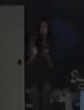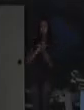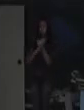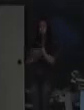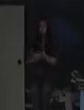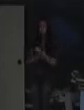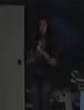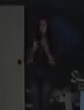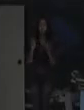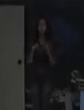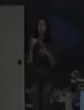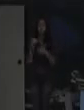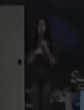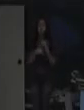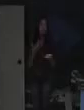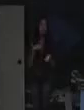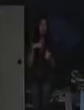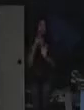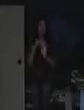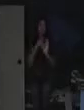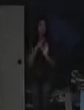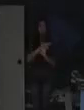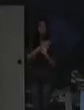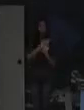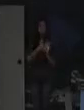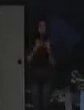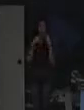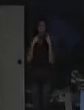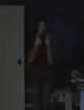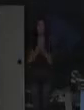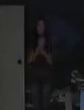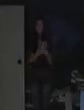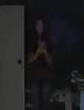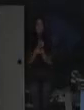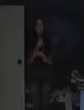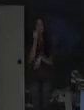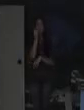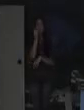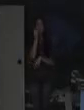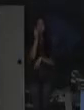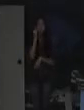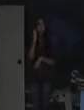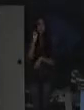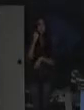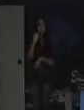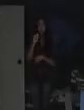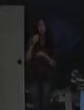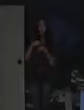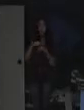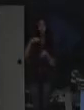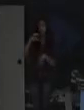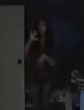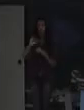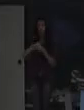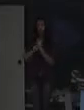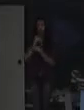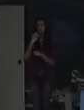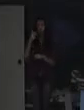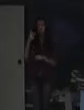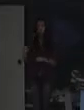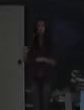dentre diversos outros projetos. Sala das Sessões da Câmara Municipal de Ilhéus, 8 de março de 2017, vereador